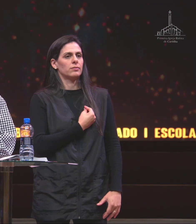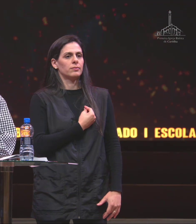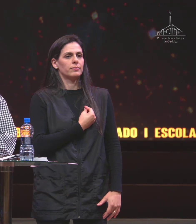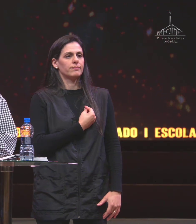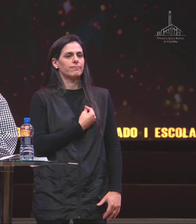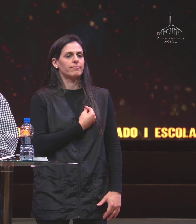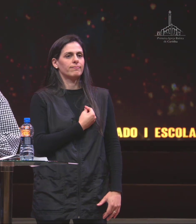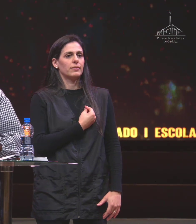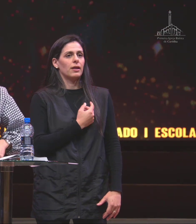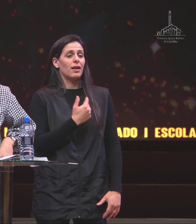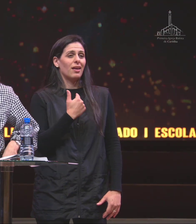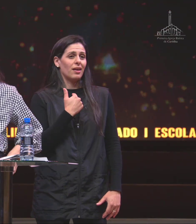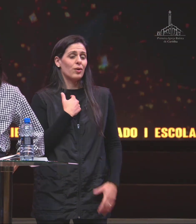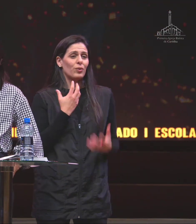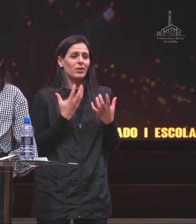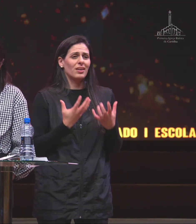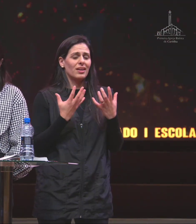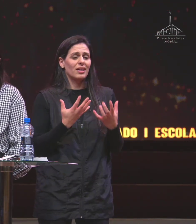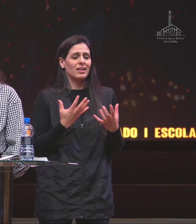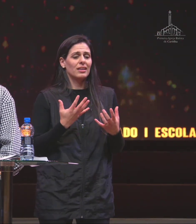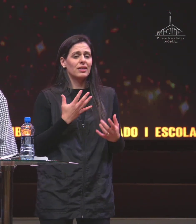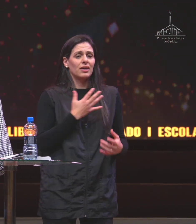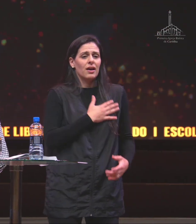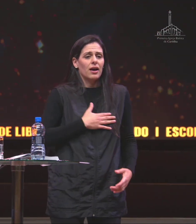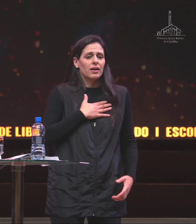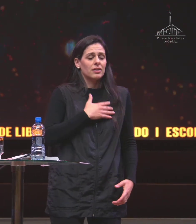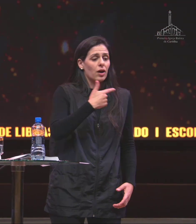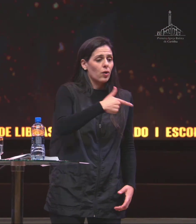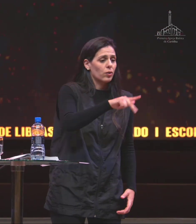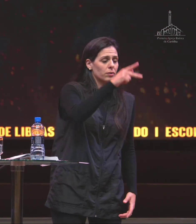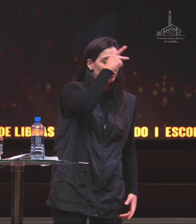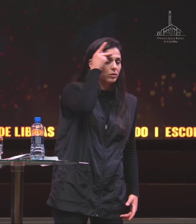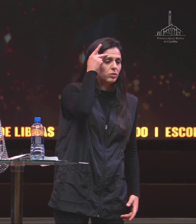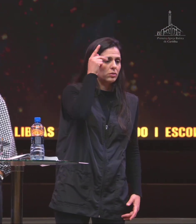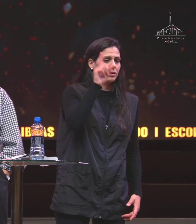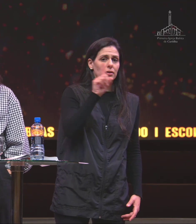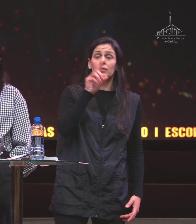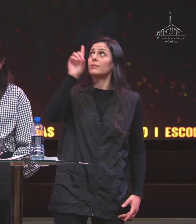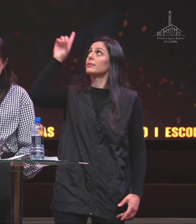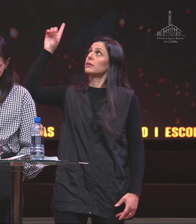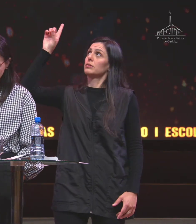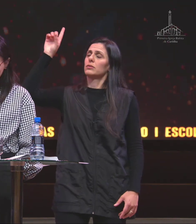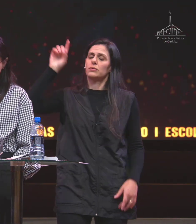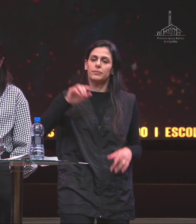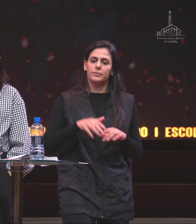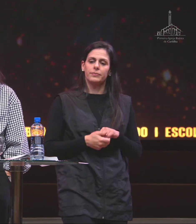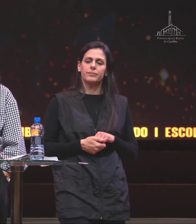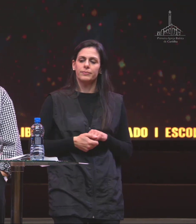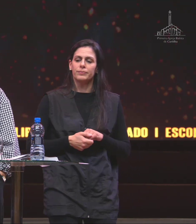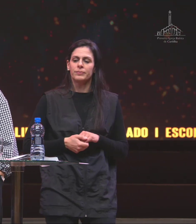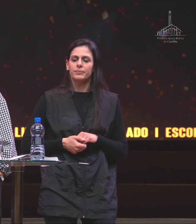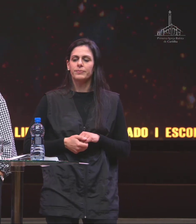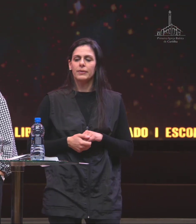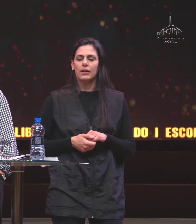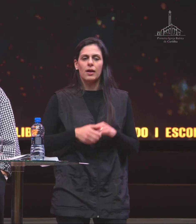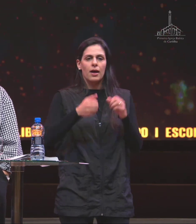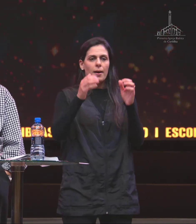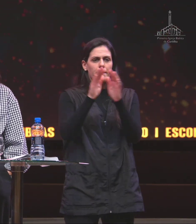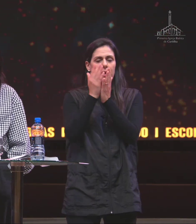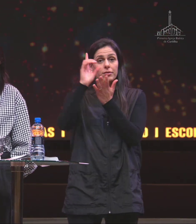queria falar para vocês que eu tinha minha vida toda planejada antes de conhecer Jesus. Eu vou estudar, vou ir para...